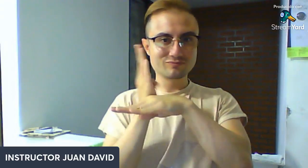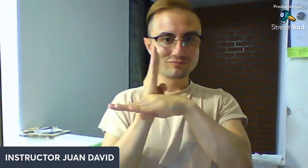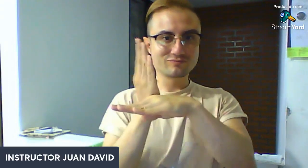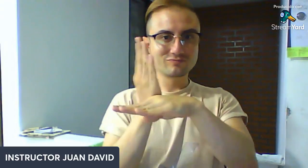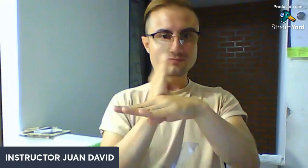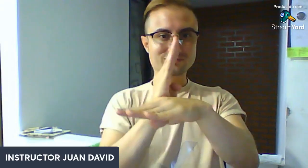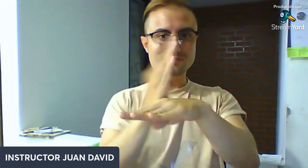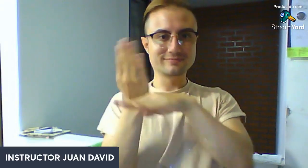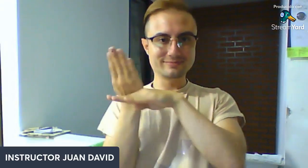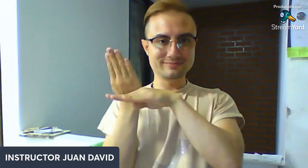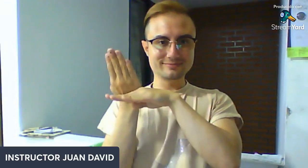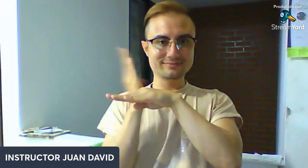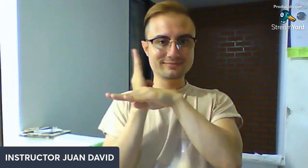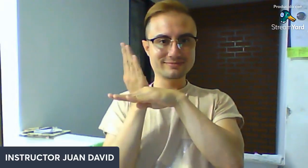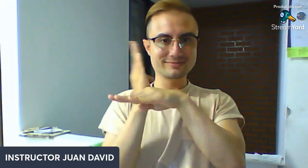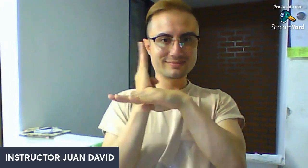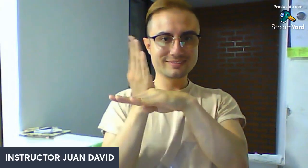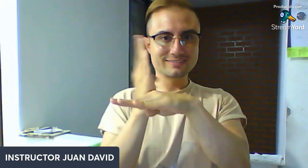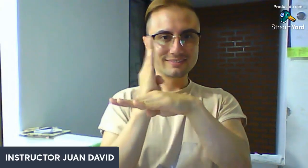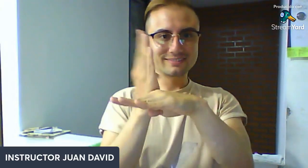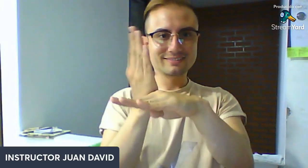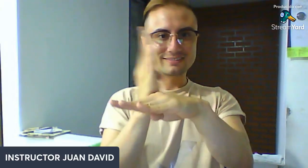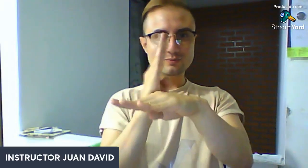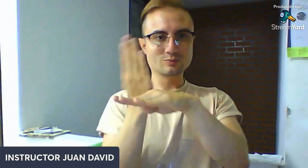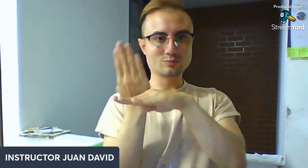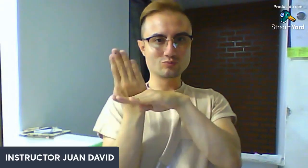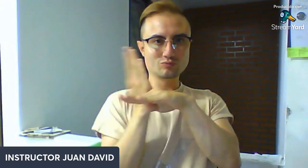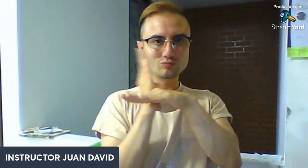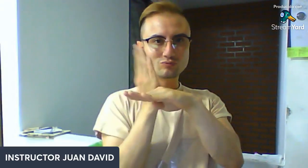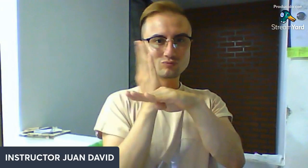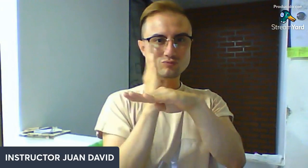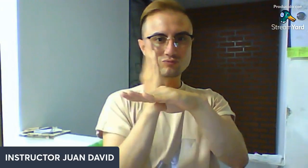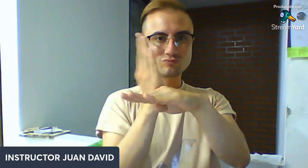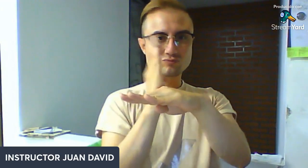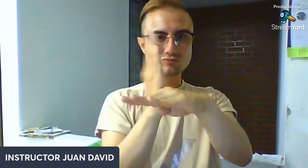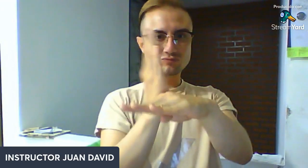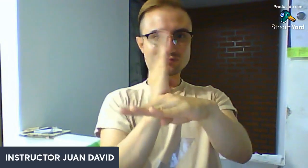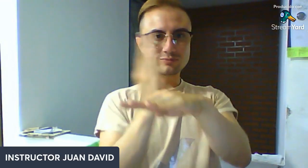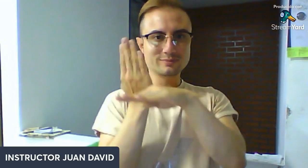Y la seña para este animal es esta, tiburón.